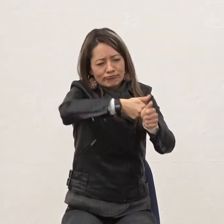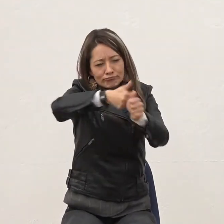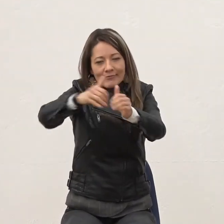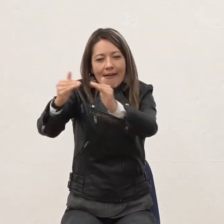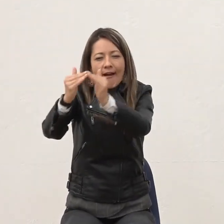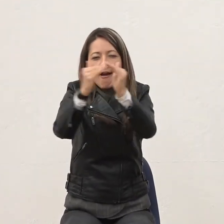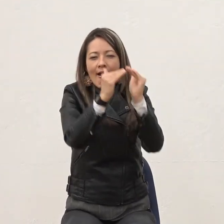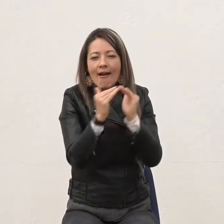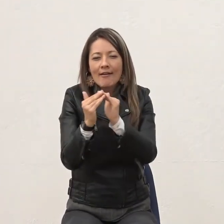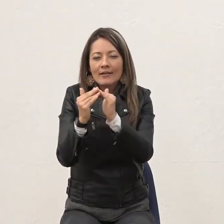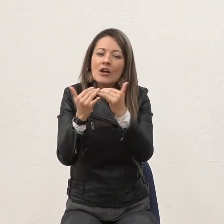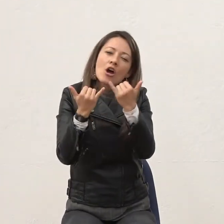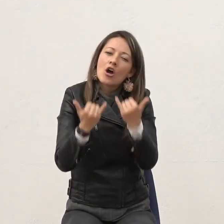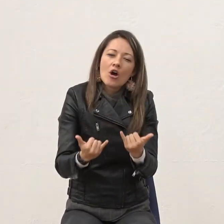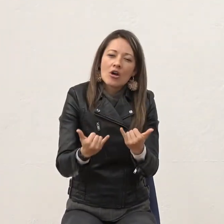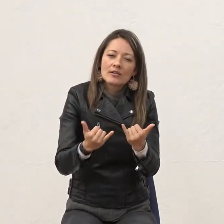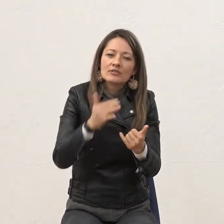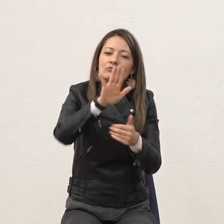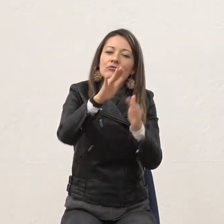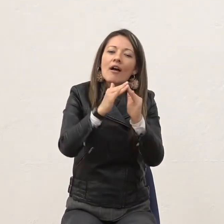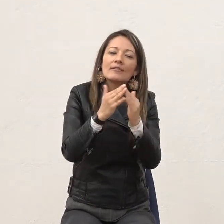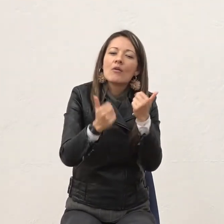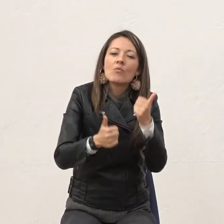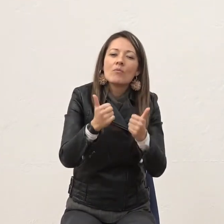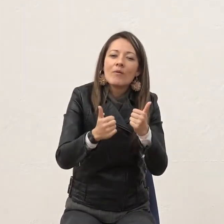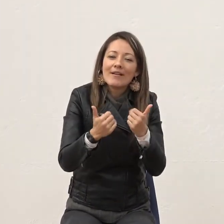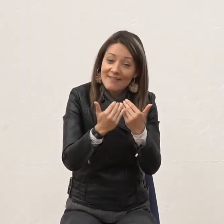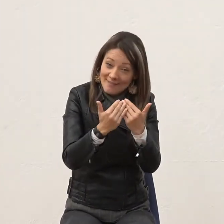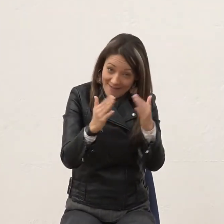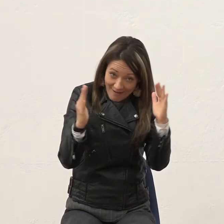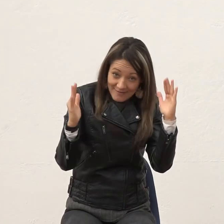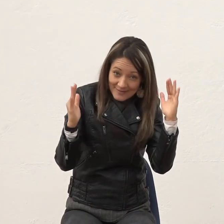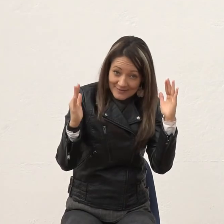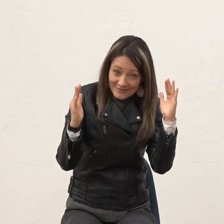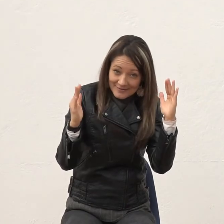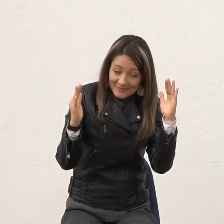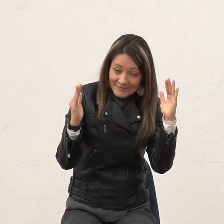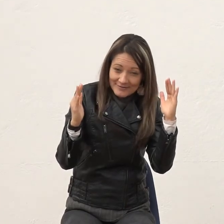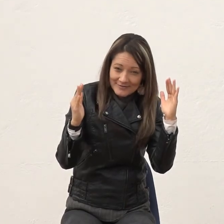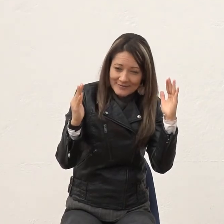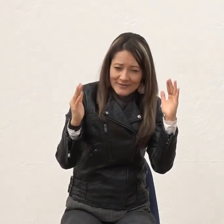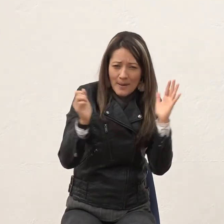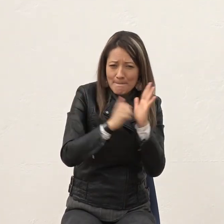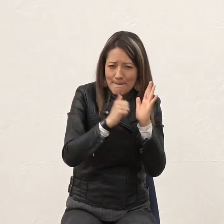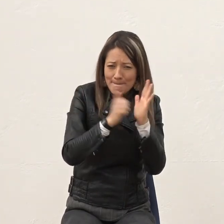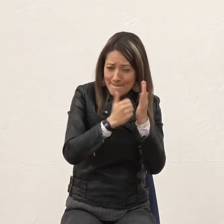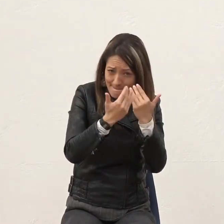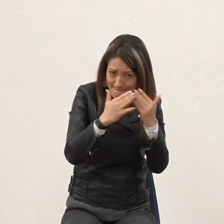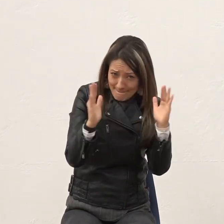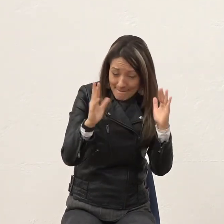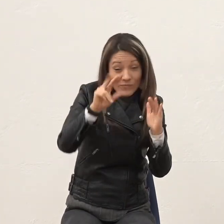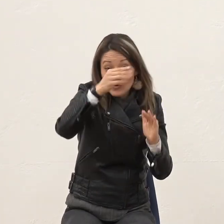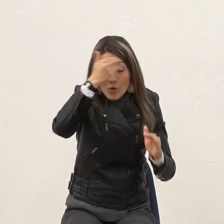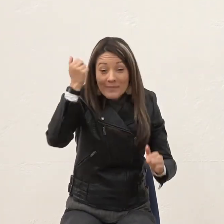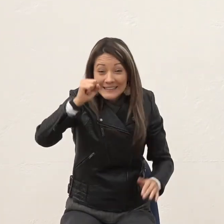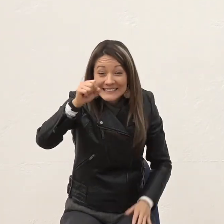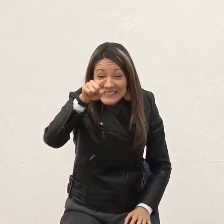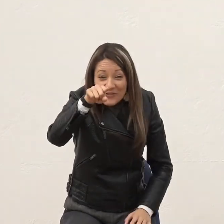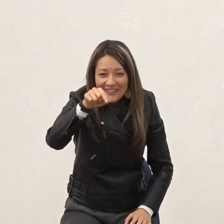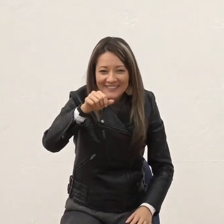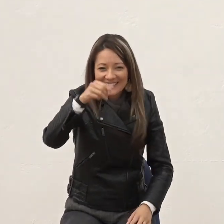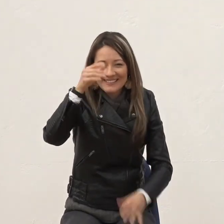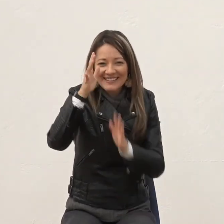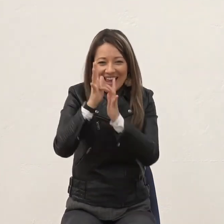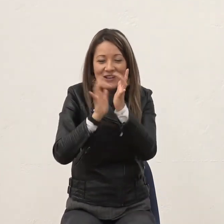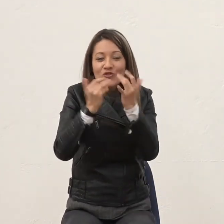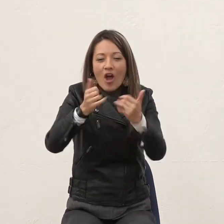casa. ¿Qué quiere hoy para su casa? ¿Le va a abrir las puertas? No olvide, sí, a usted el Señor le está